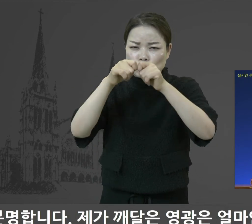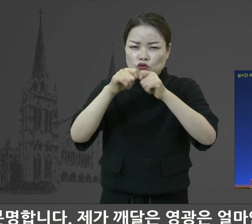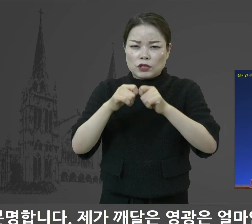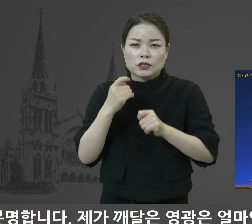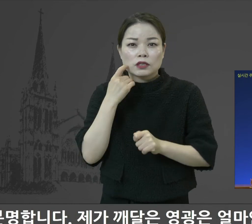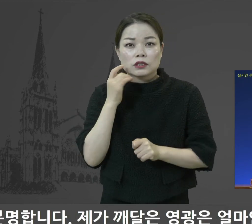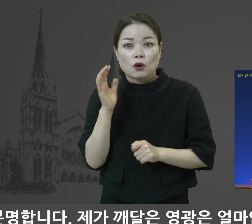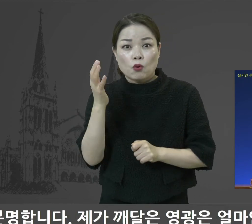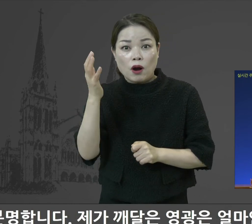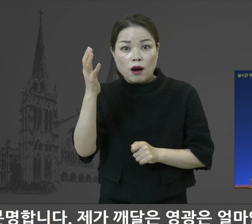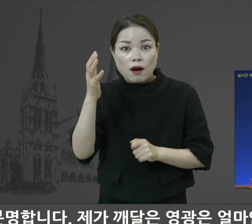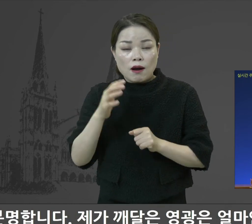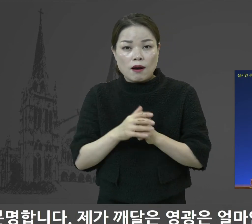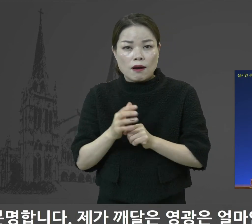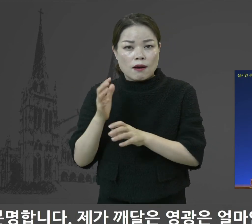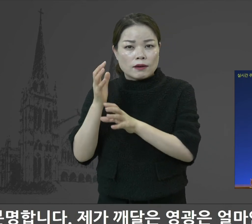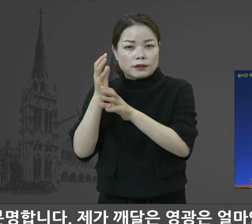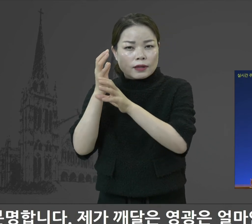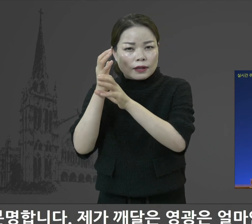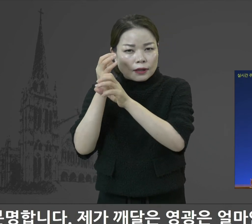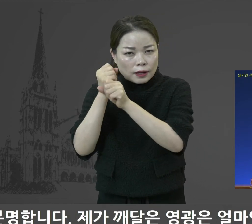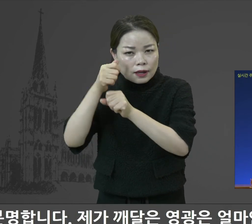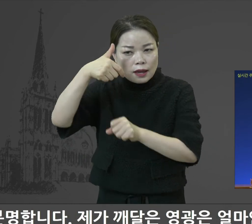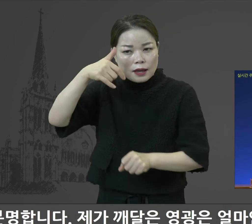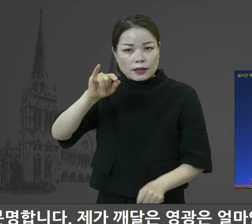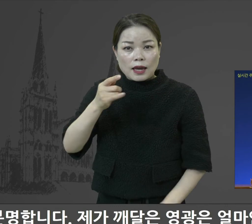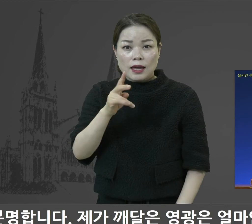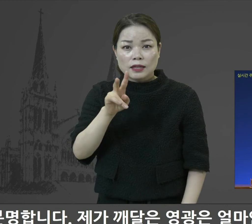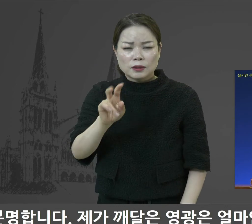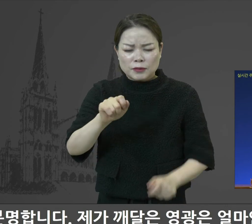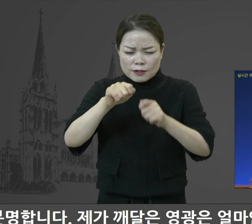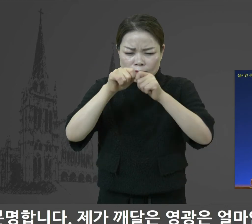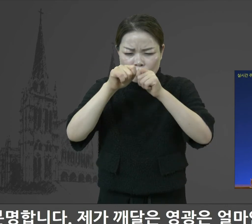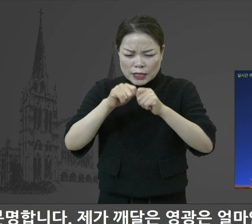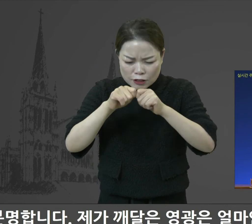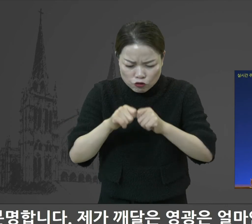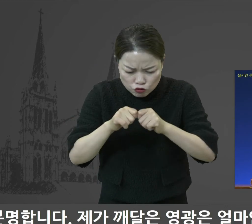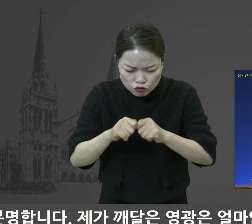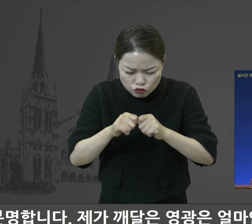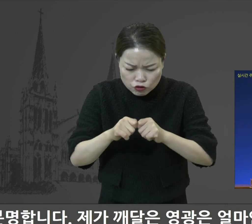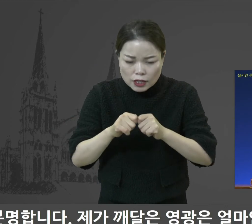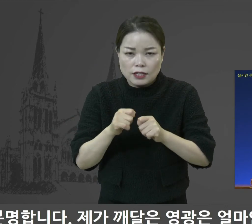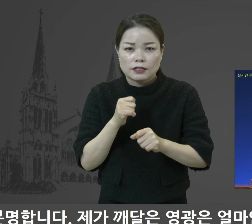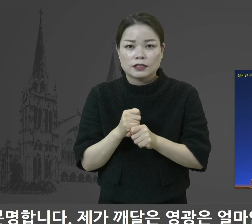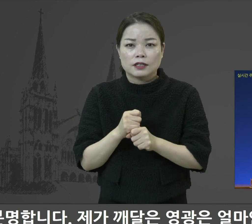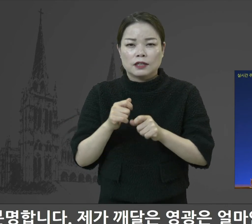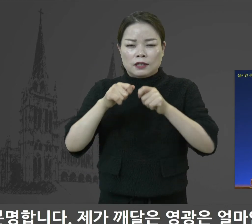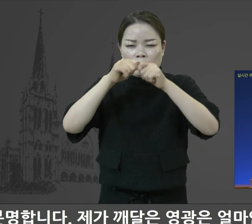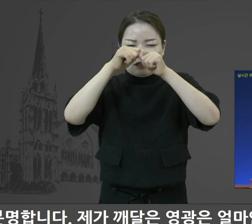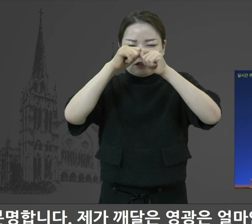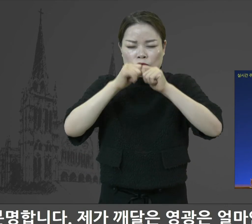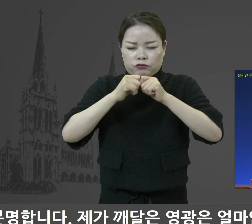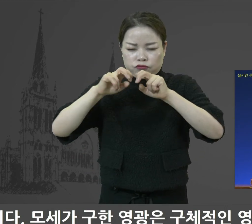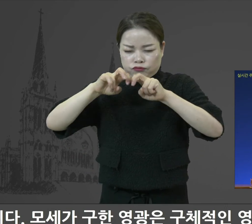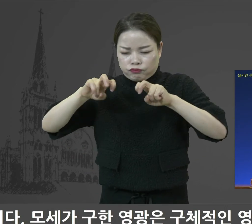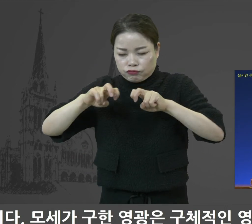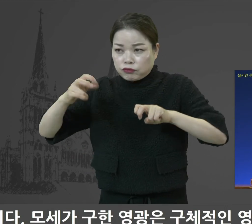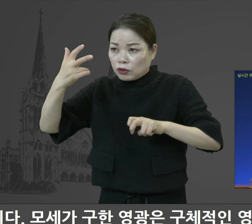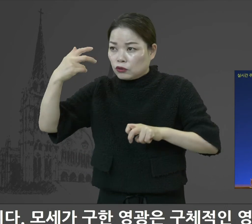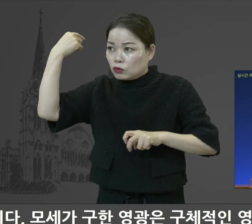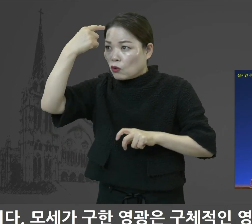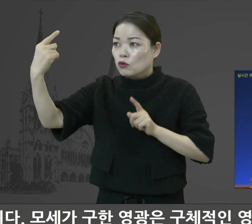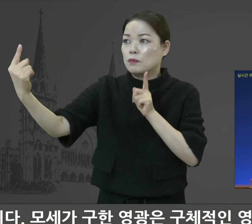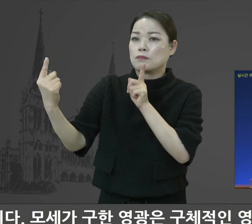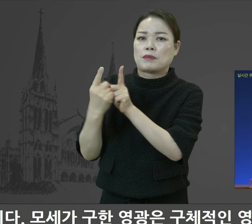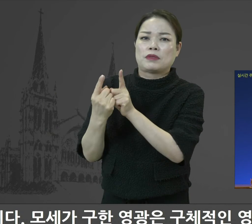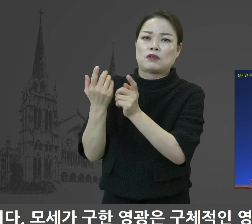영광이었습니다. 개념적이고 관념적이보다는 구체적인 영광이었는데 조금 더 구체화시키면 주님 얼굴 보여주십시오